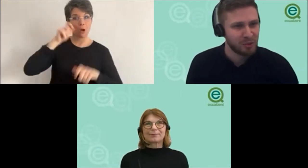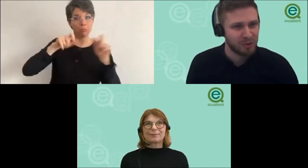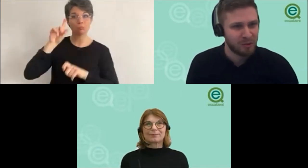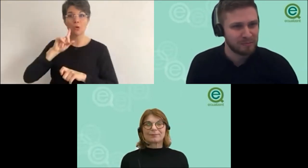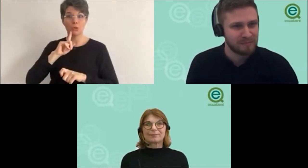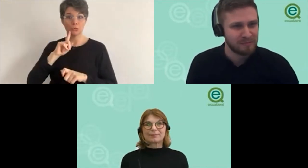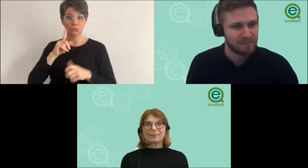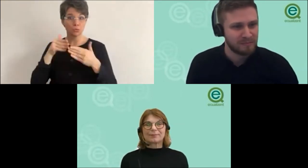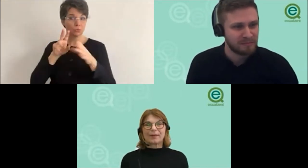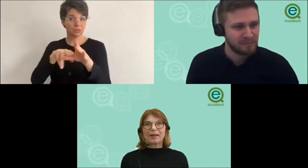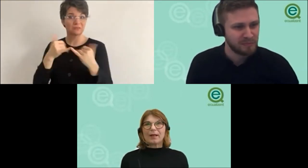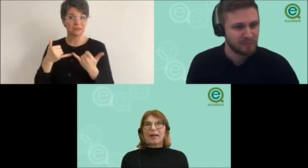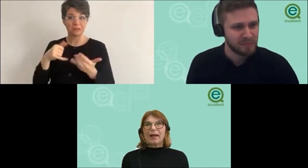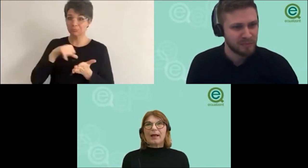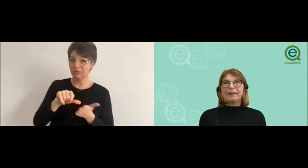zu ihren Kursen kommen.